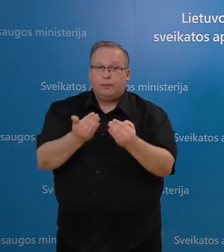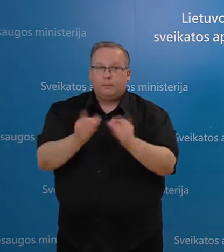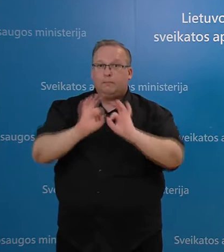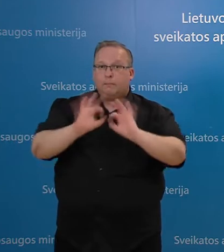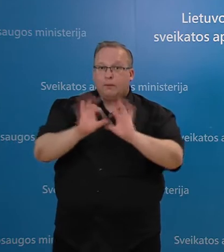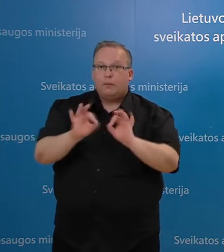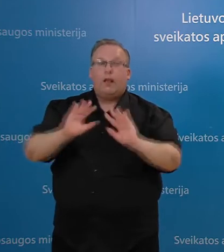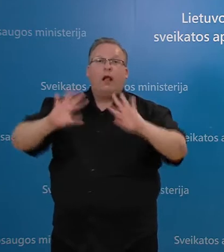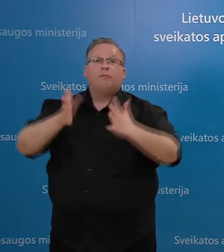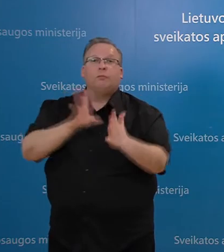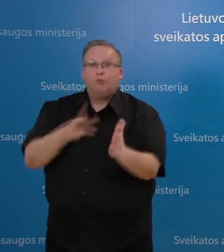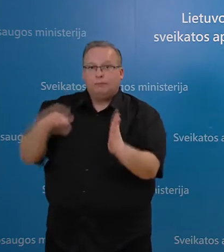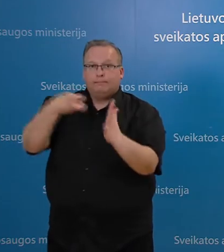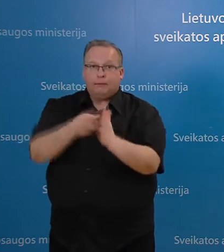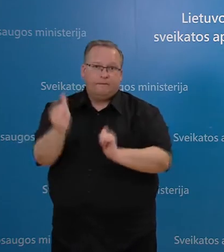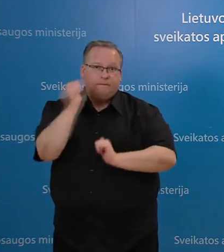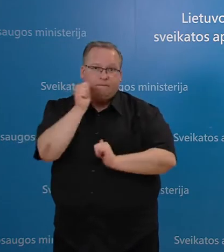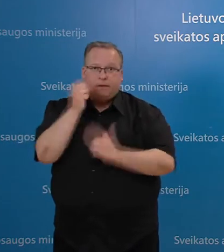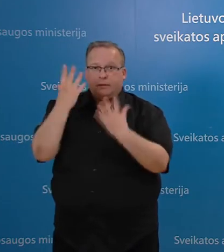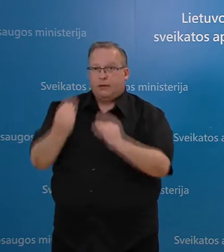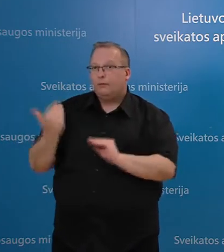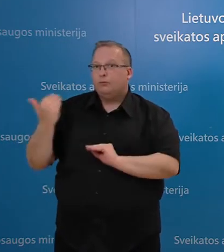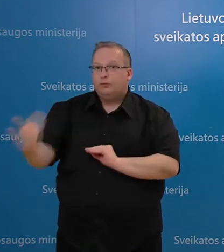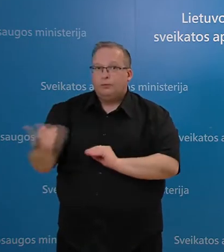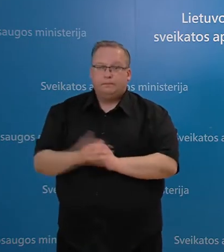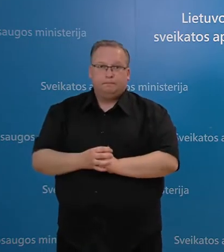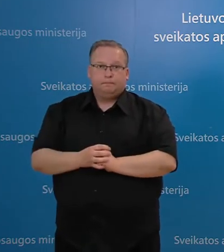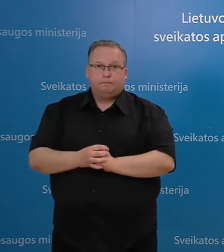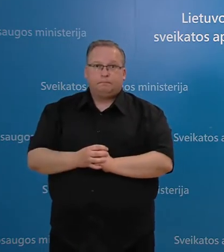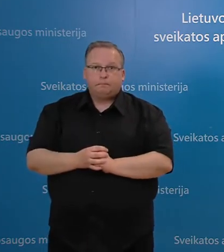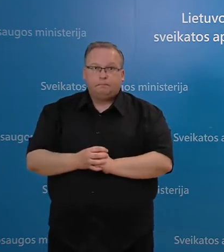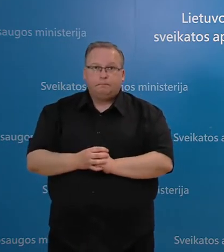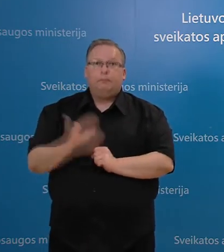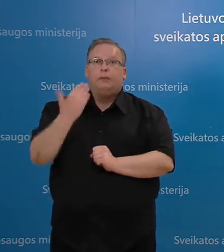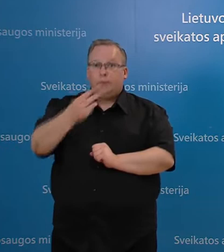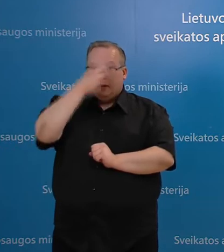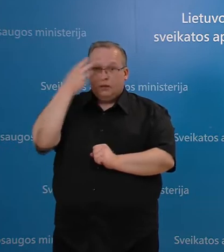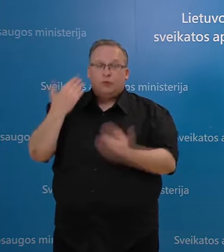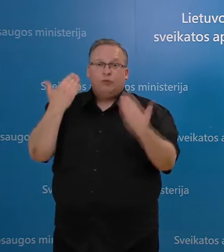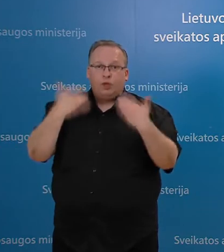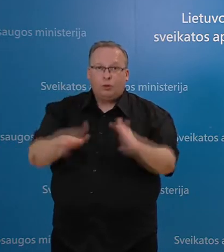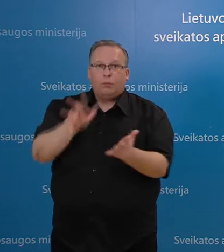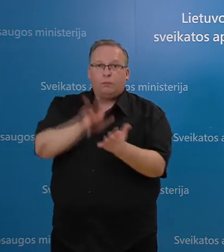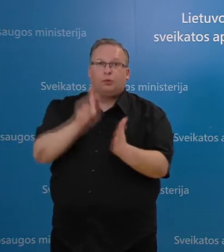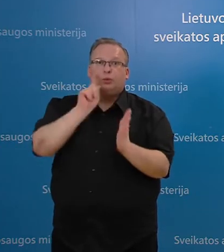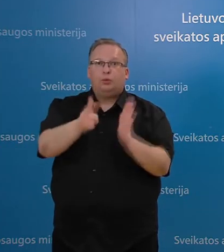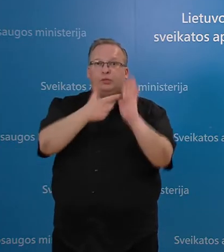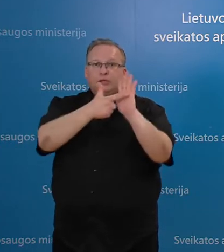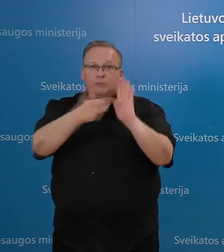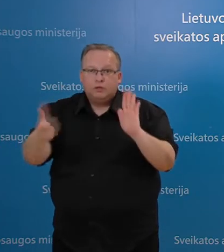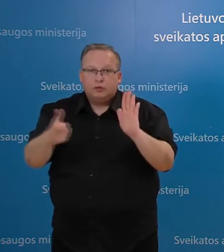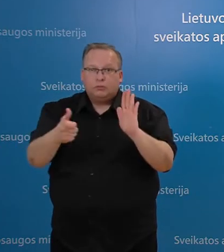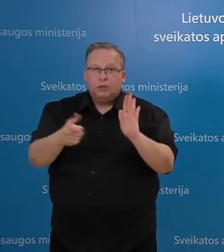kurie buvo užregistruoti per vakar dieną. Taigi, iki šiandien Lietuvoje yra patvirtinti